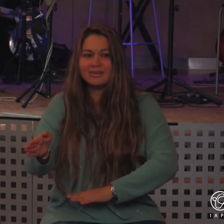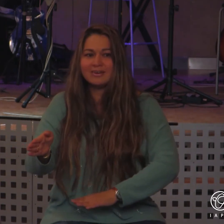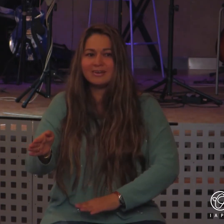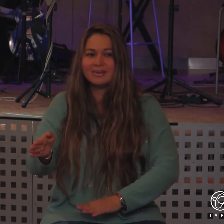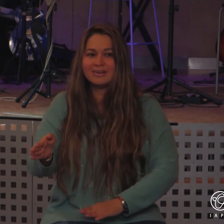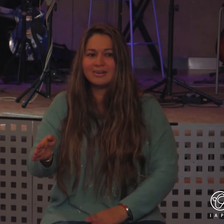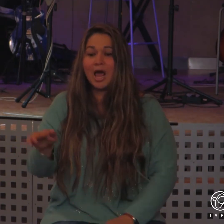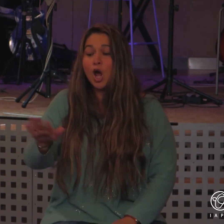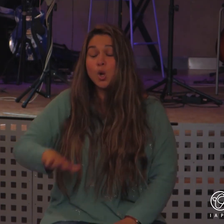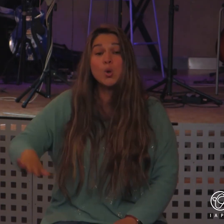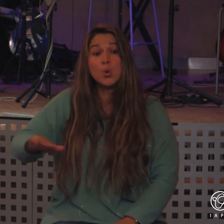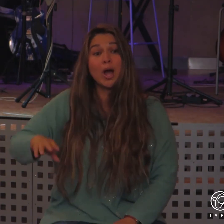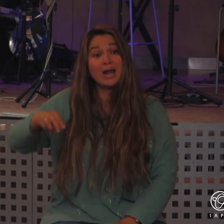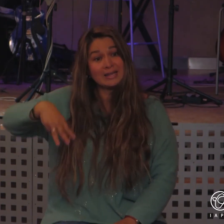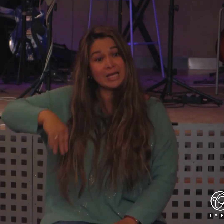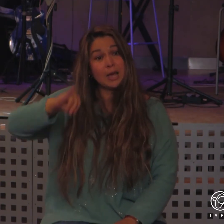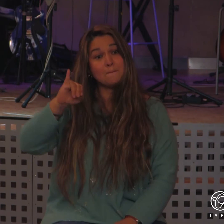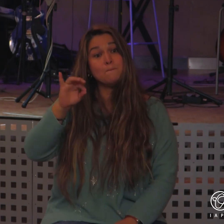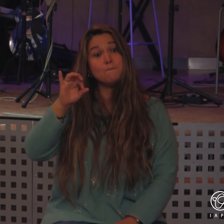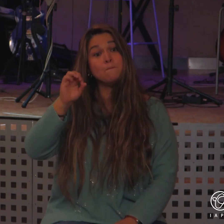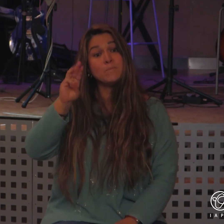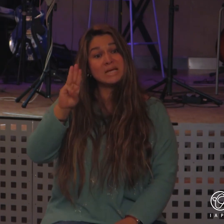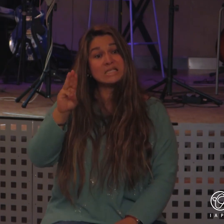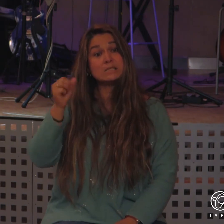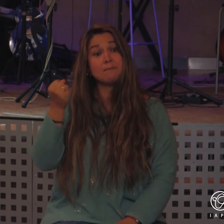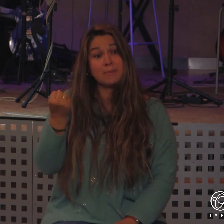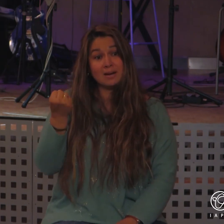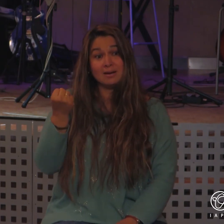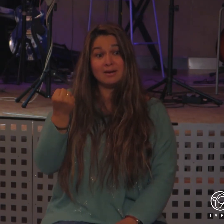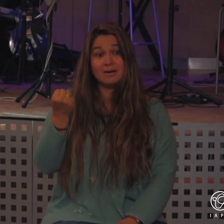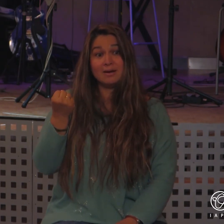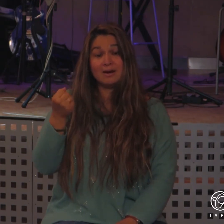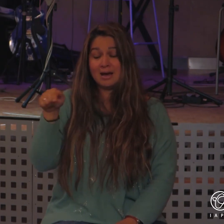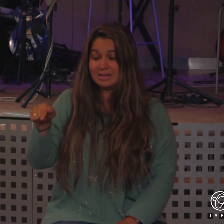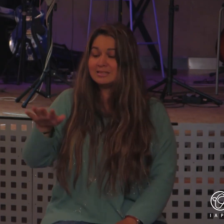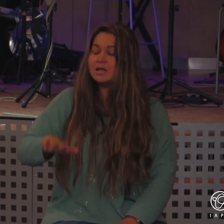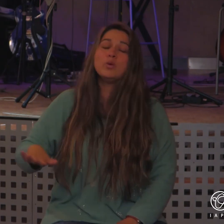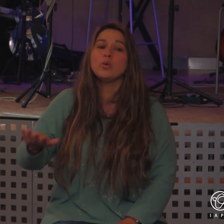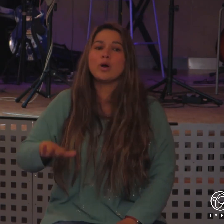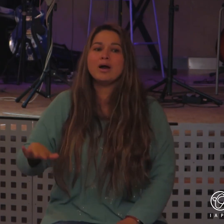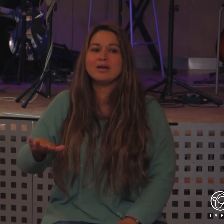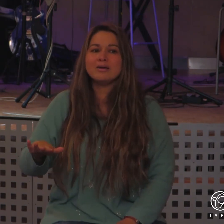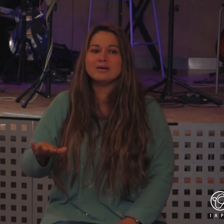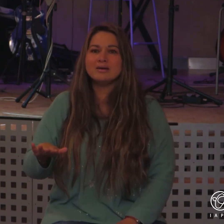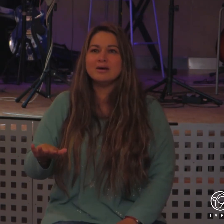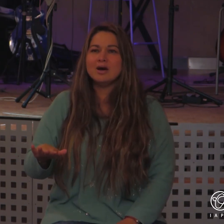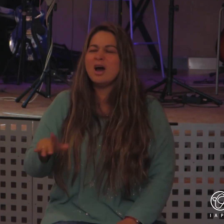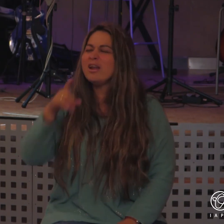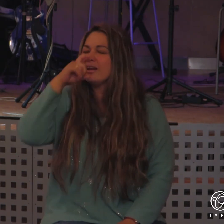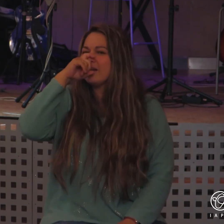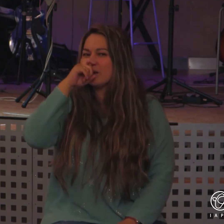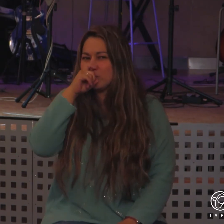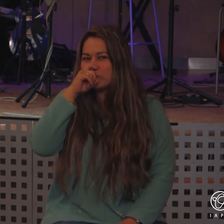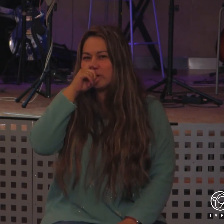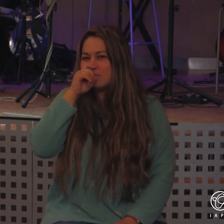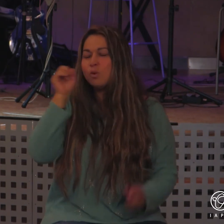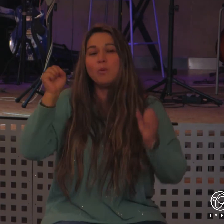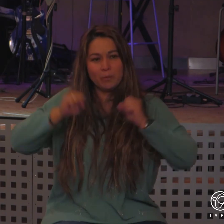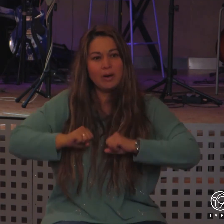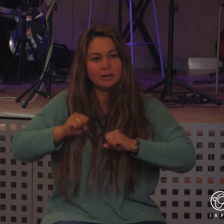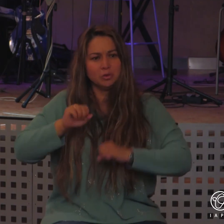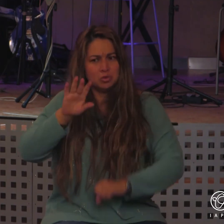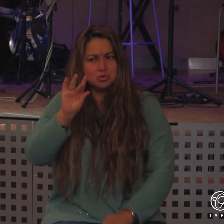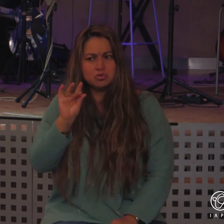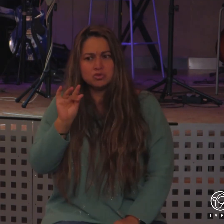un lugar que cuando nos reunimos, como hizo Samuel con el pueblo, no solamente recordamos el